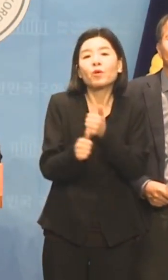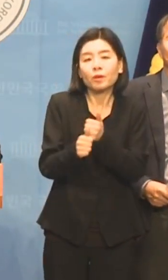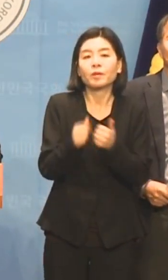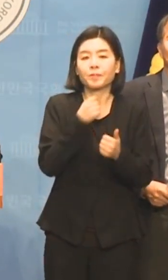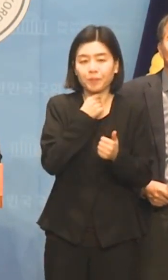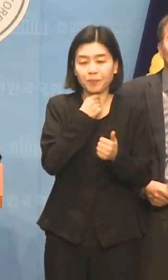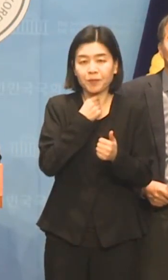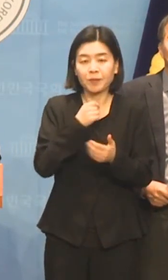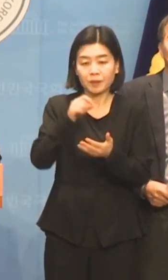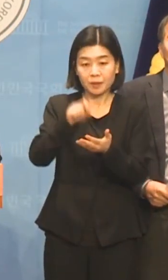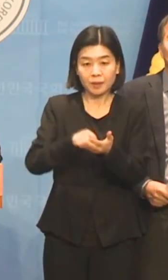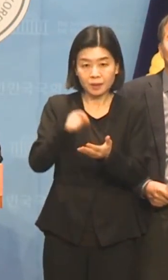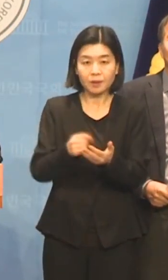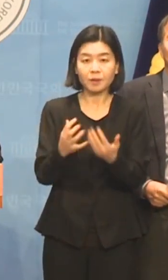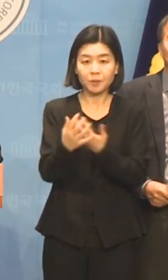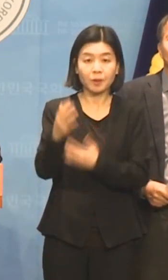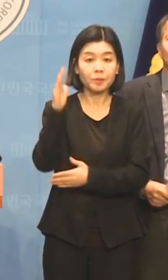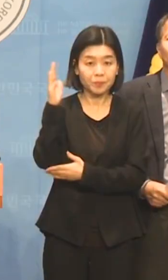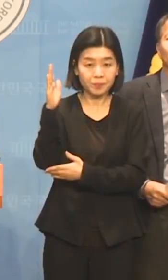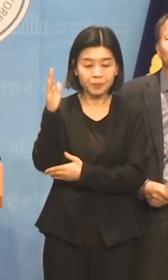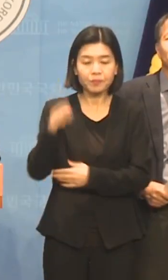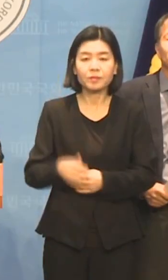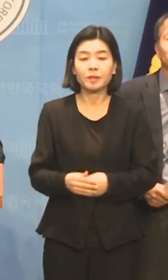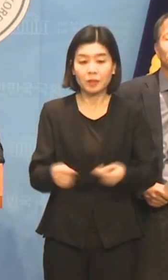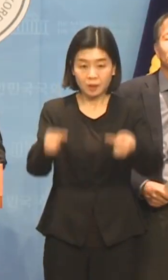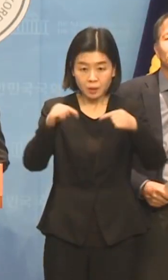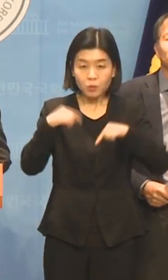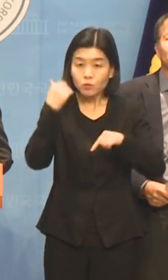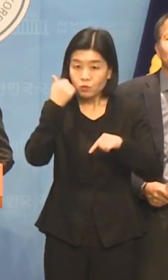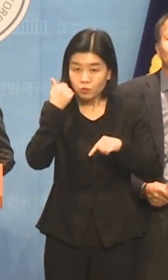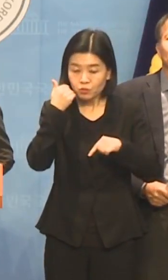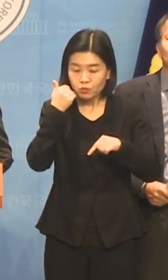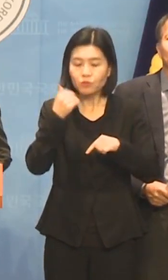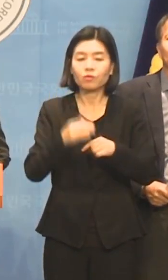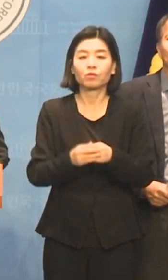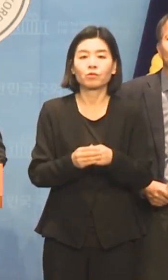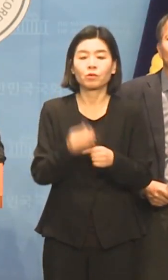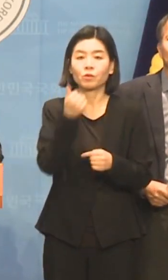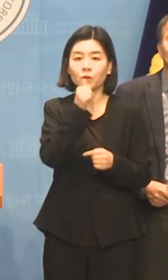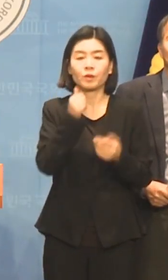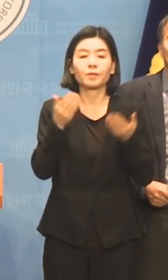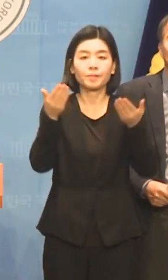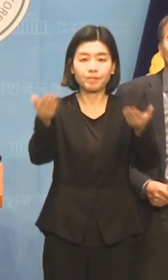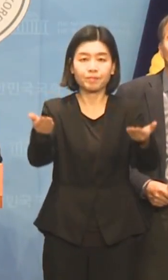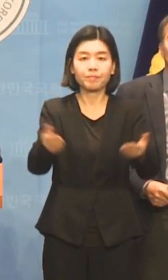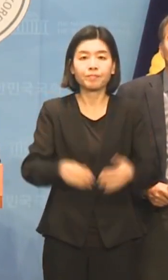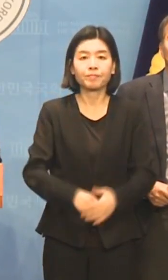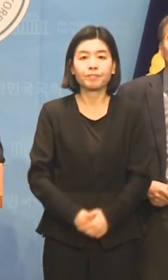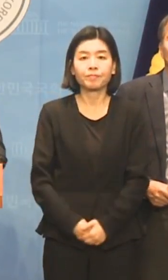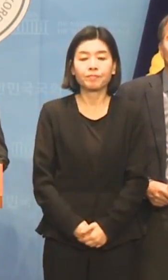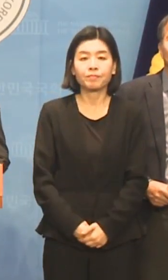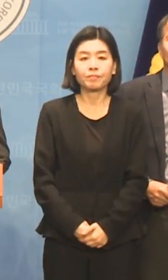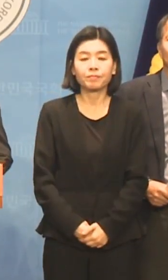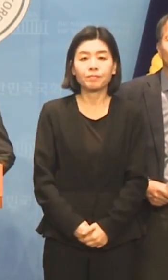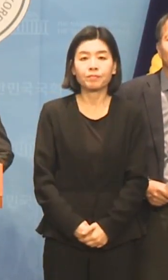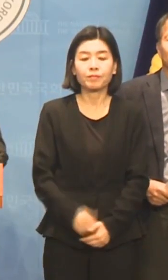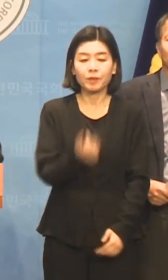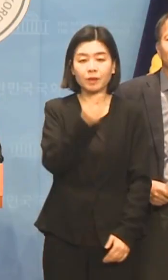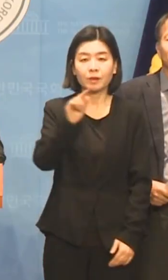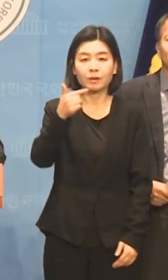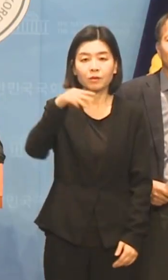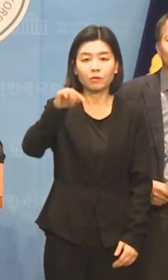기자회견입니다. 오늘 함께해 주신 우리 위원님들 먼저 소개를 드리도록 하겠습니다.